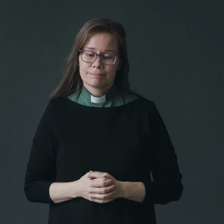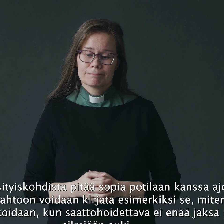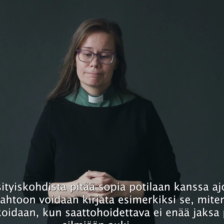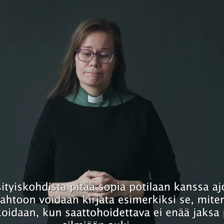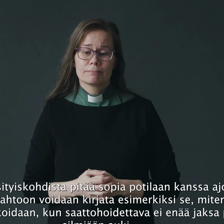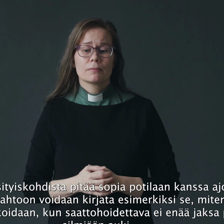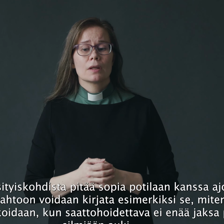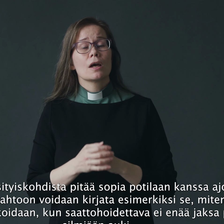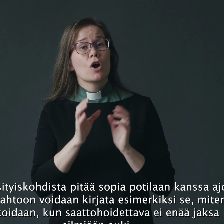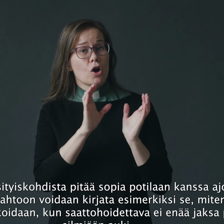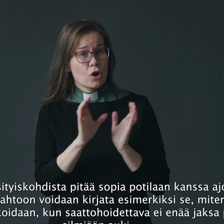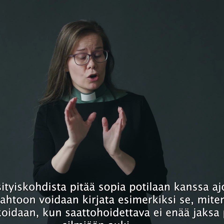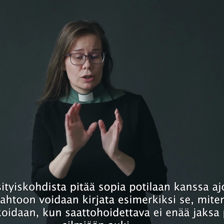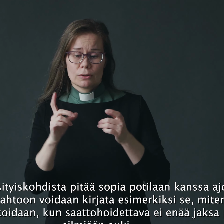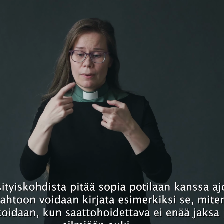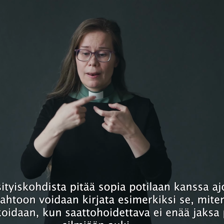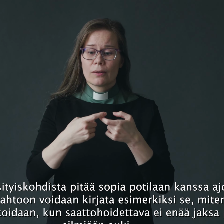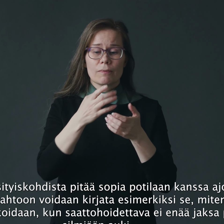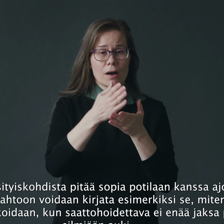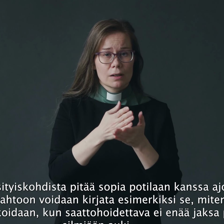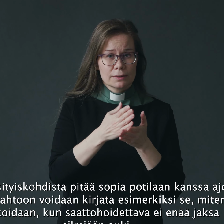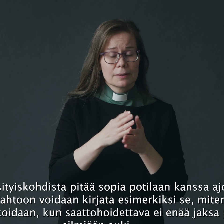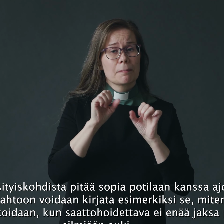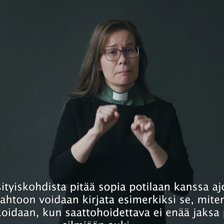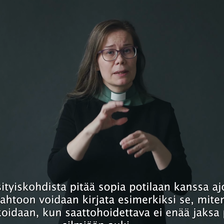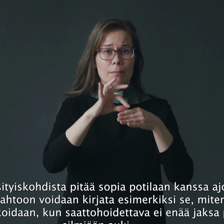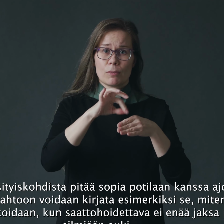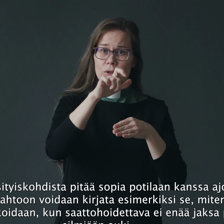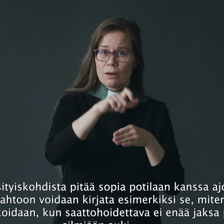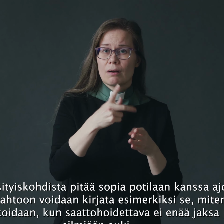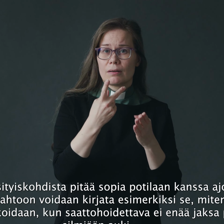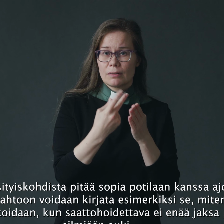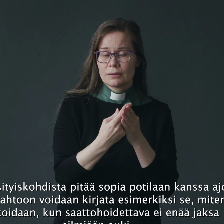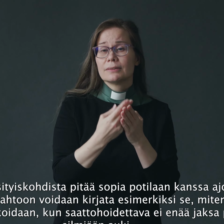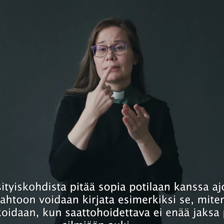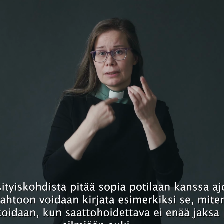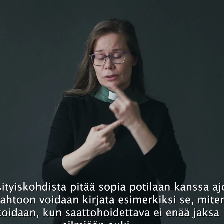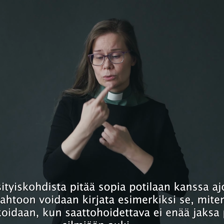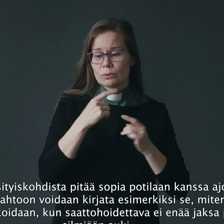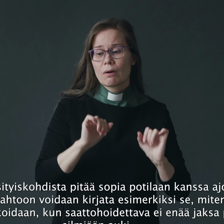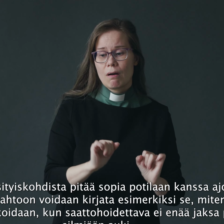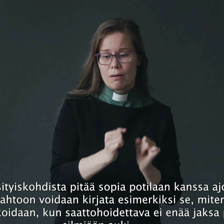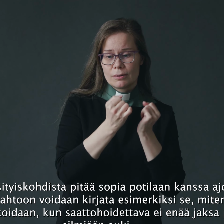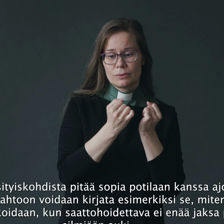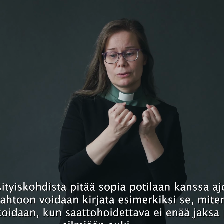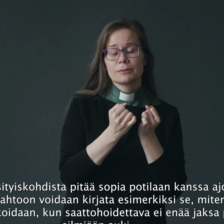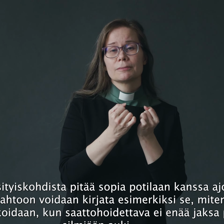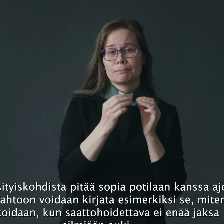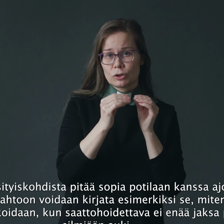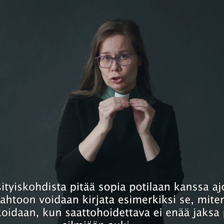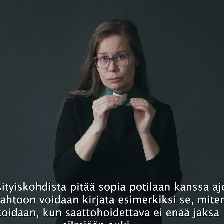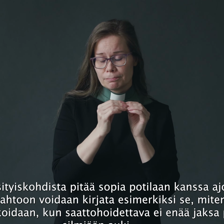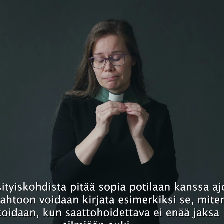Hoidon yksityiskohdista pitää sopia potilaan kanssa ajoissa. Hoito tahtoon voidaan kirjata